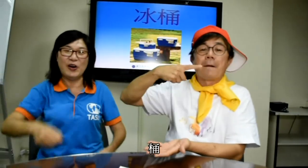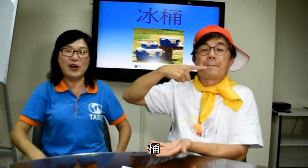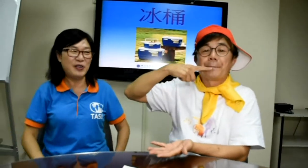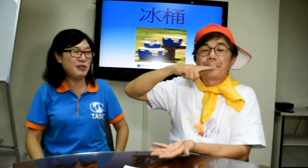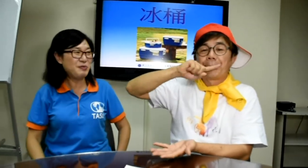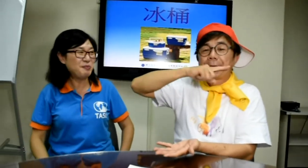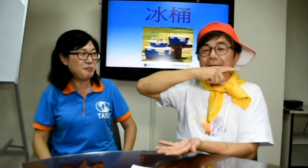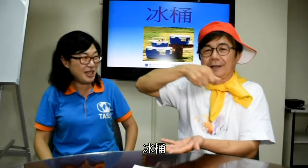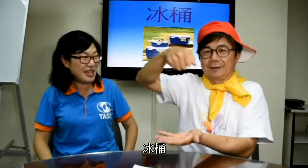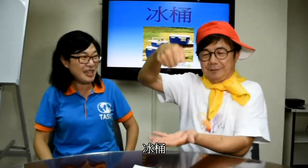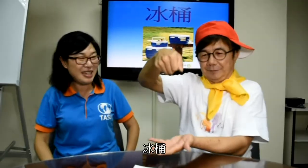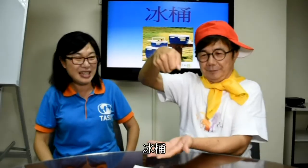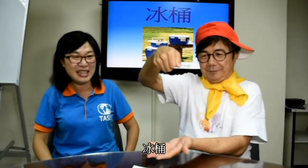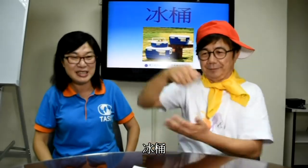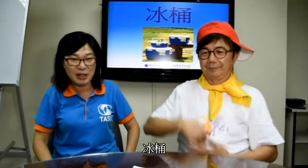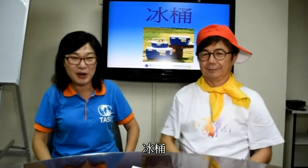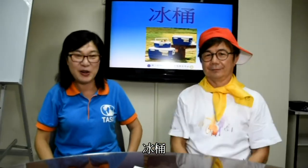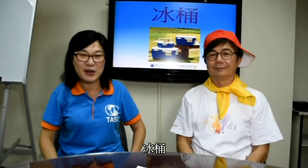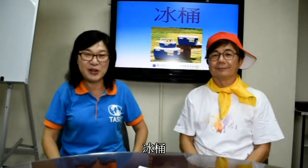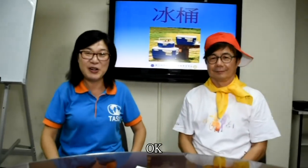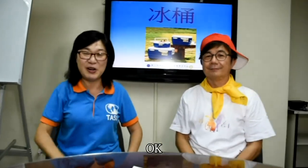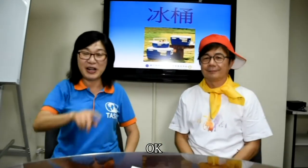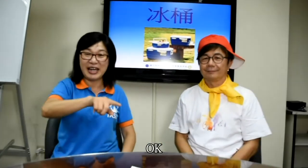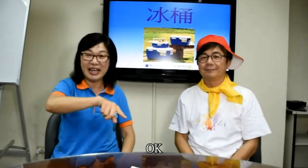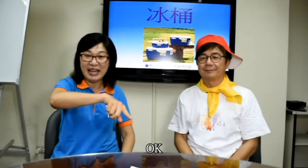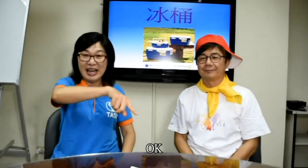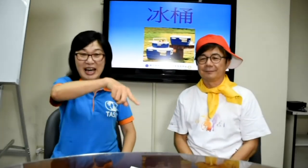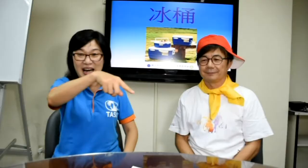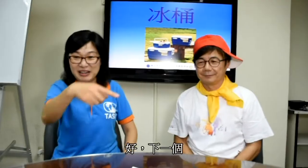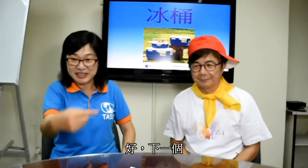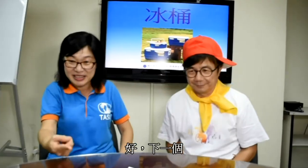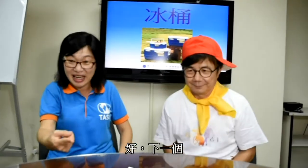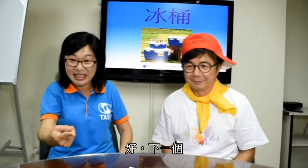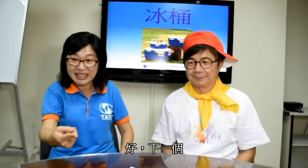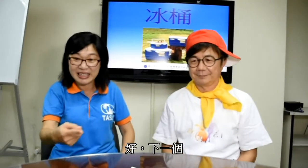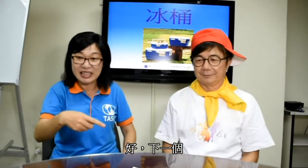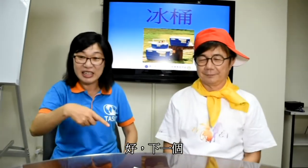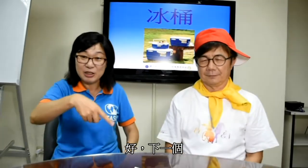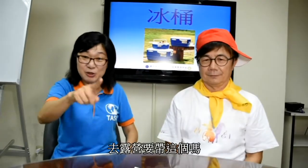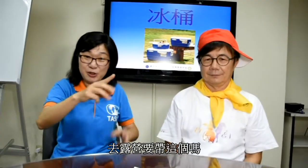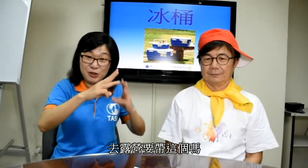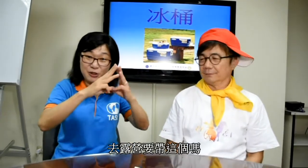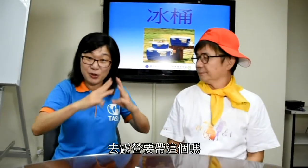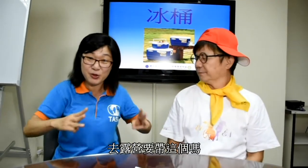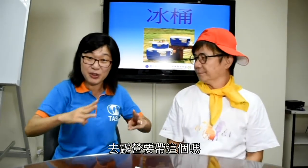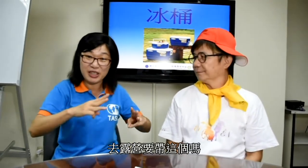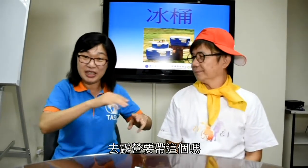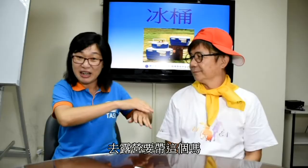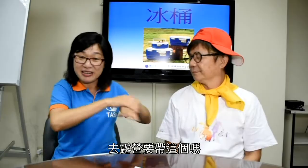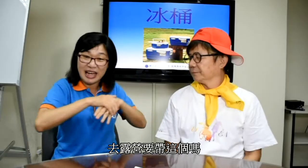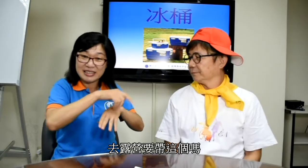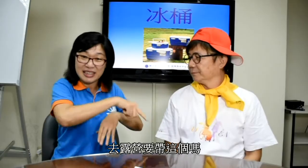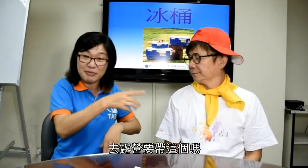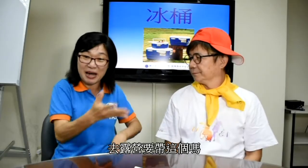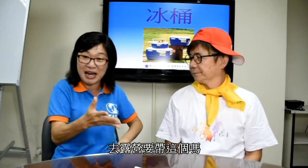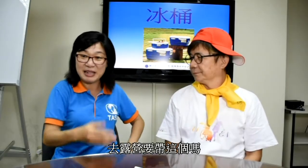桶，冰桶 ，OK。好，下一个，去露营要带这个吗？